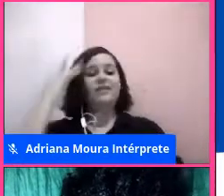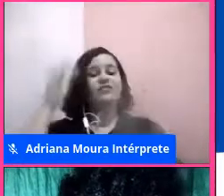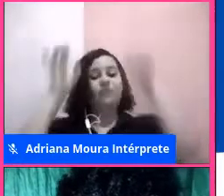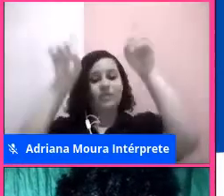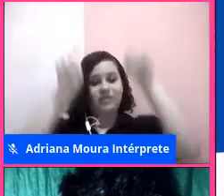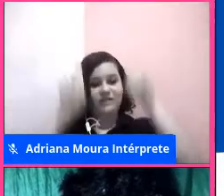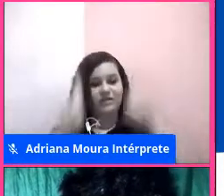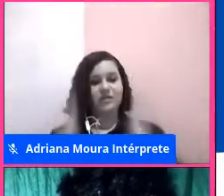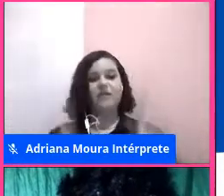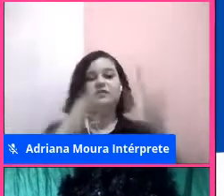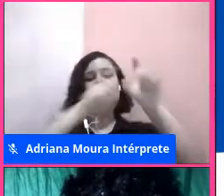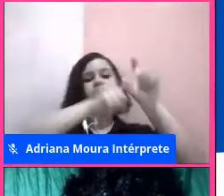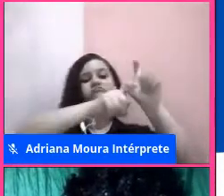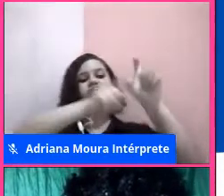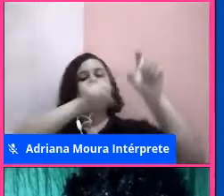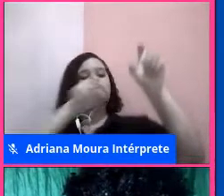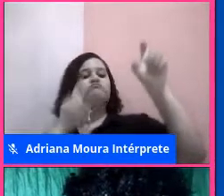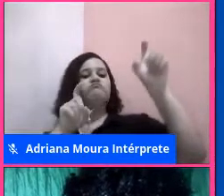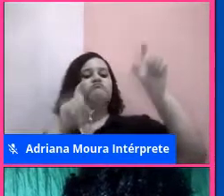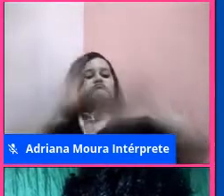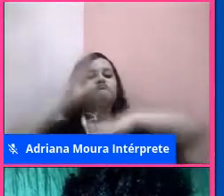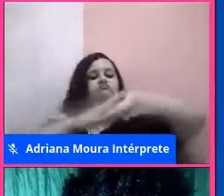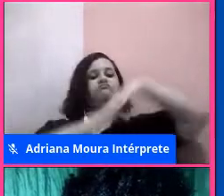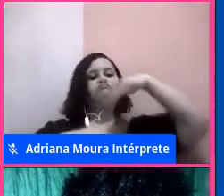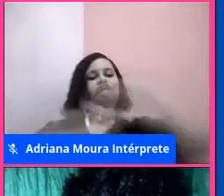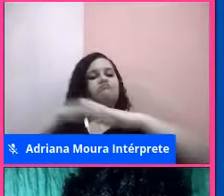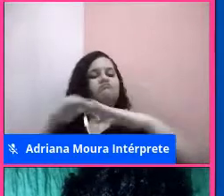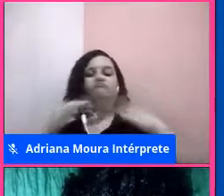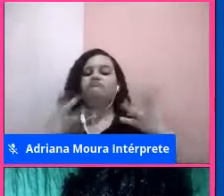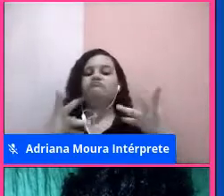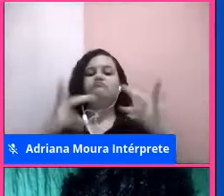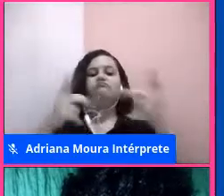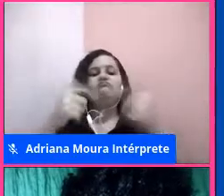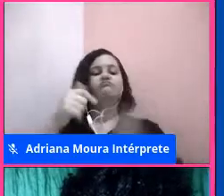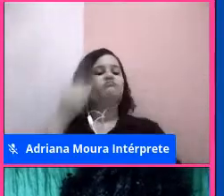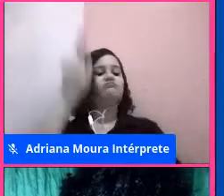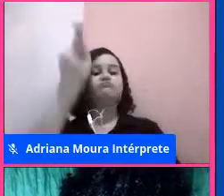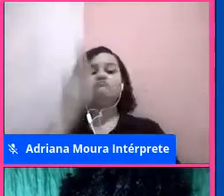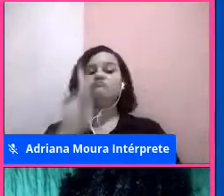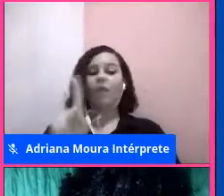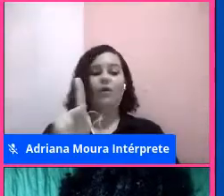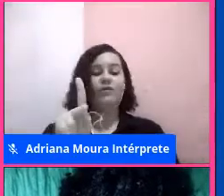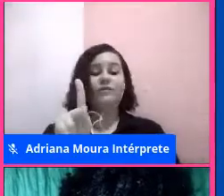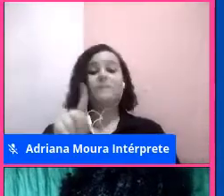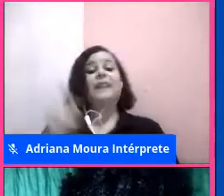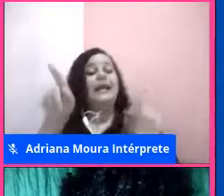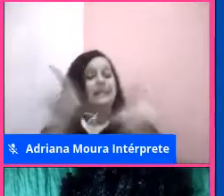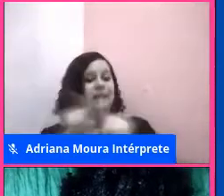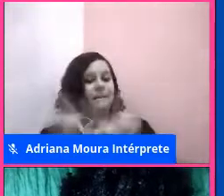de destacar que quando a gente fala sobre desenvolvimento de tecnologia assistiva,